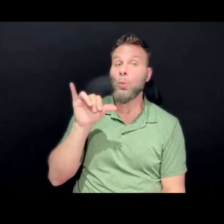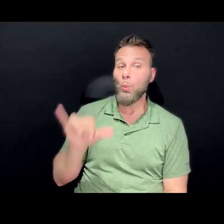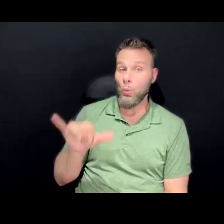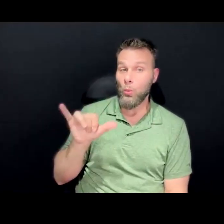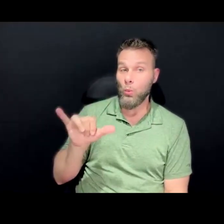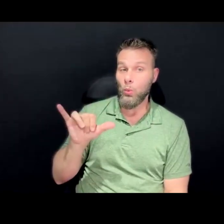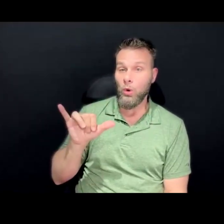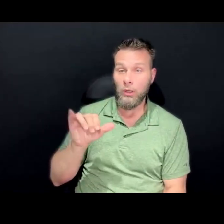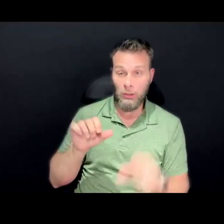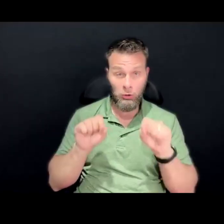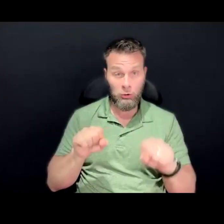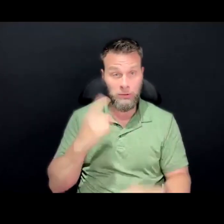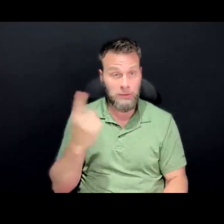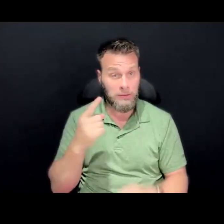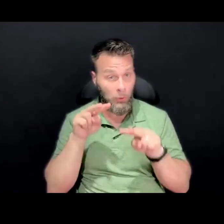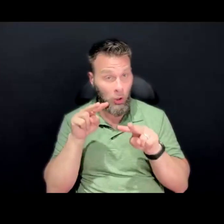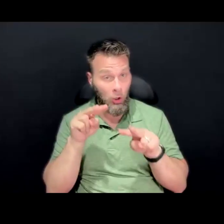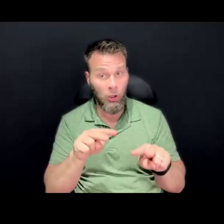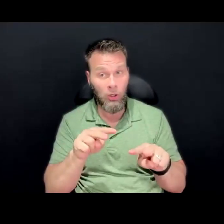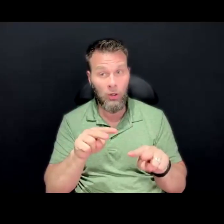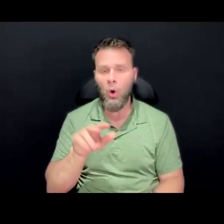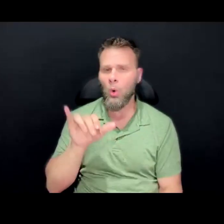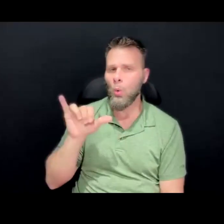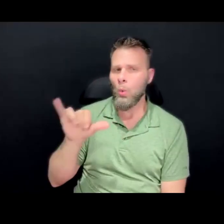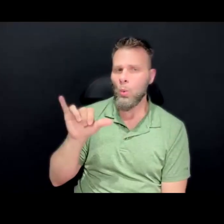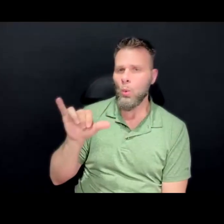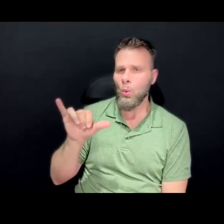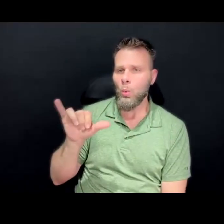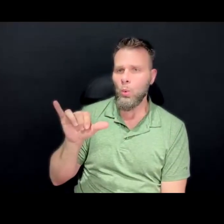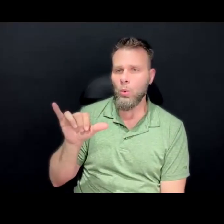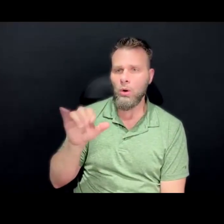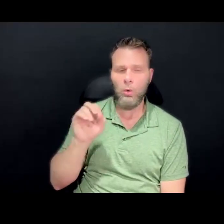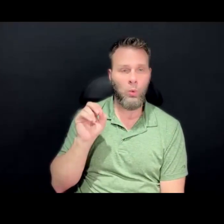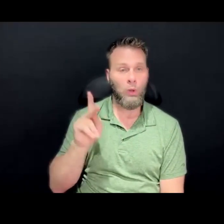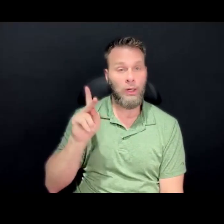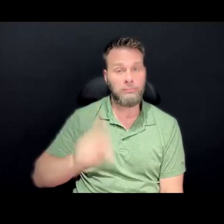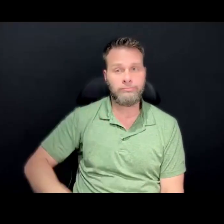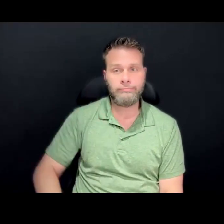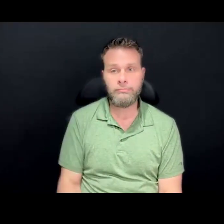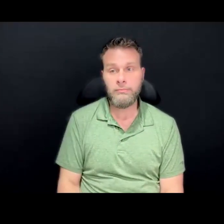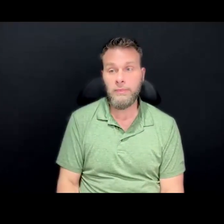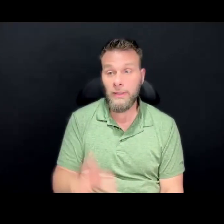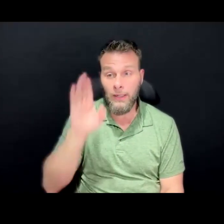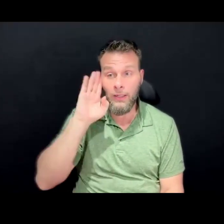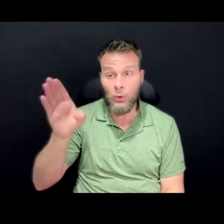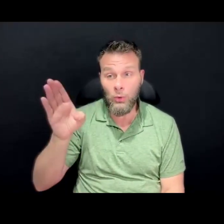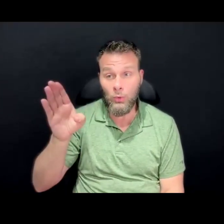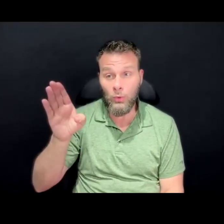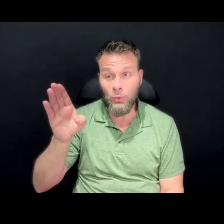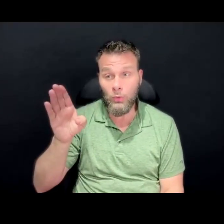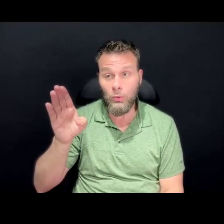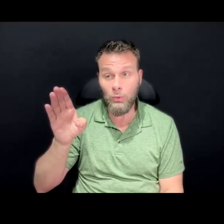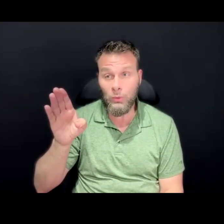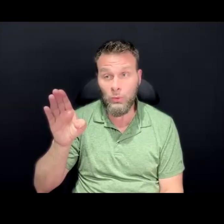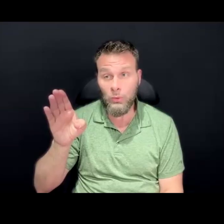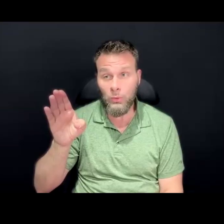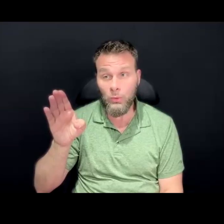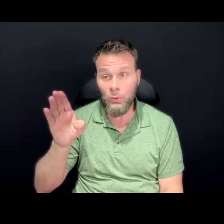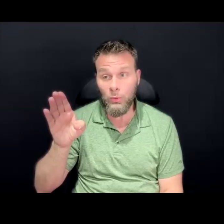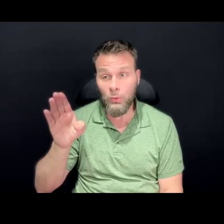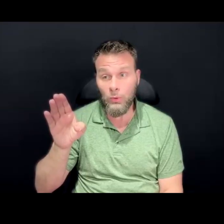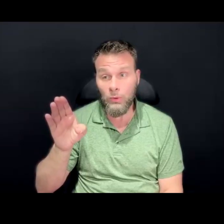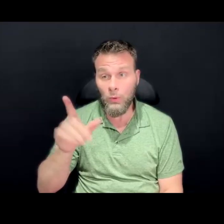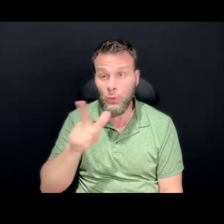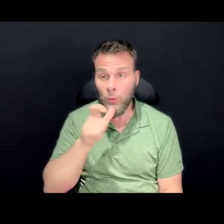that. Oh. Hello. Okay. Oh, hello. Yes,